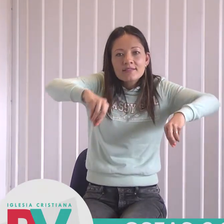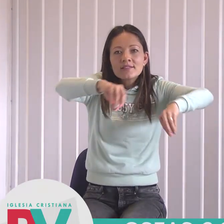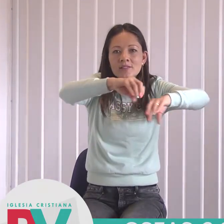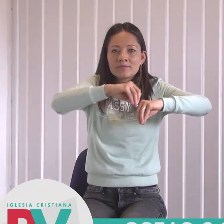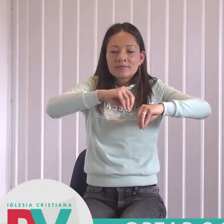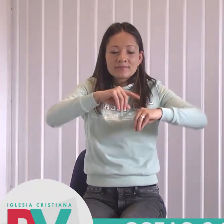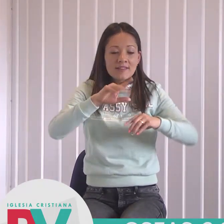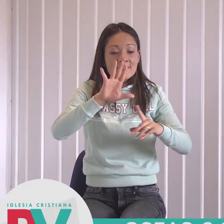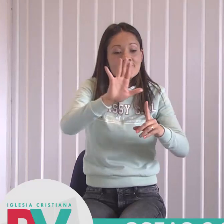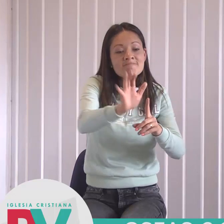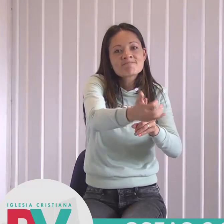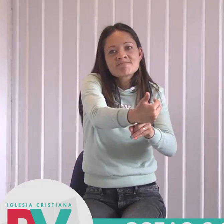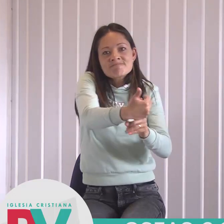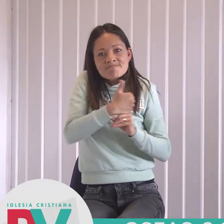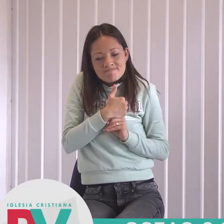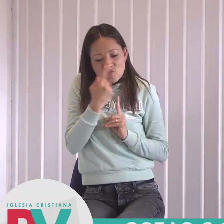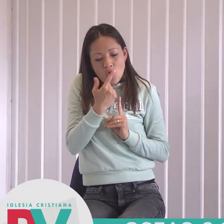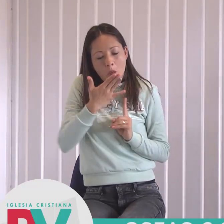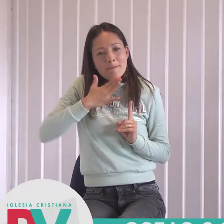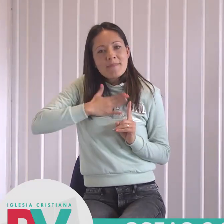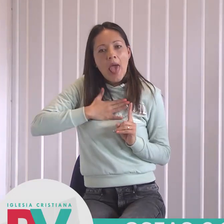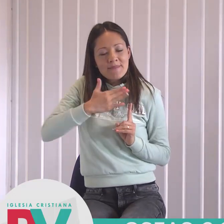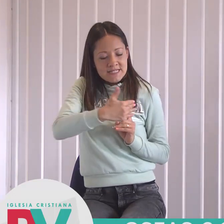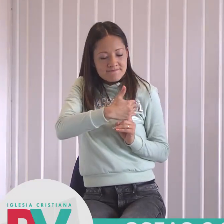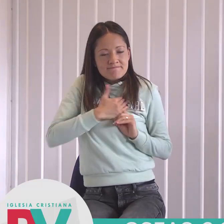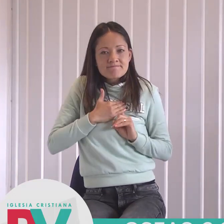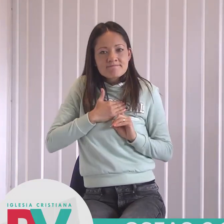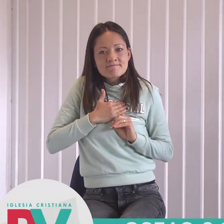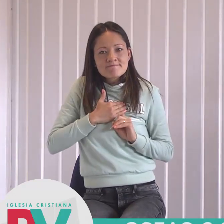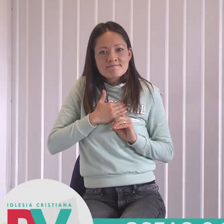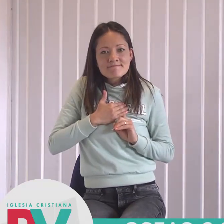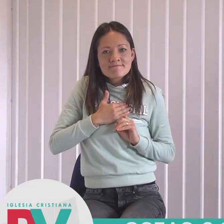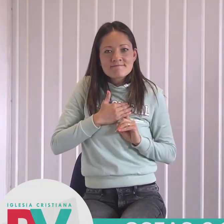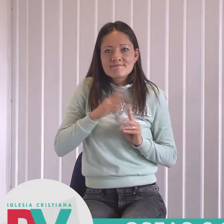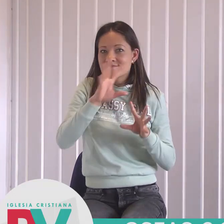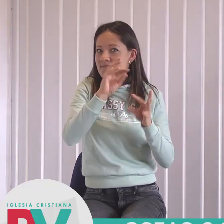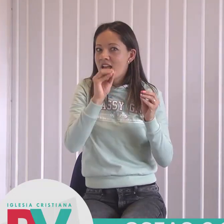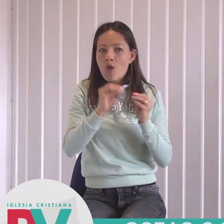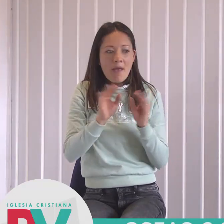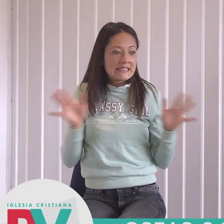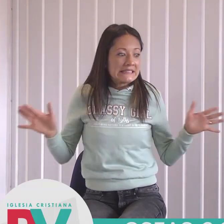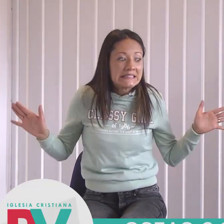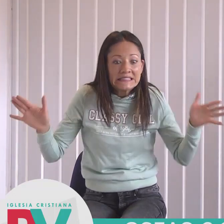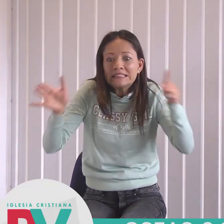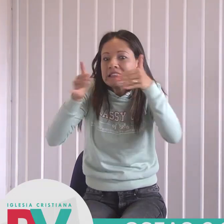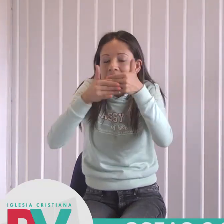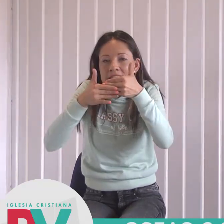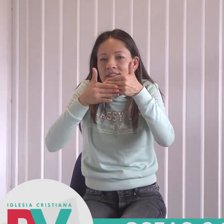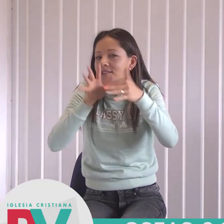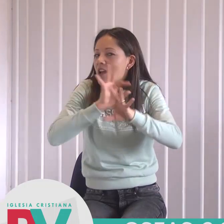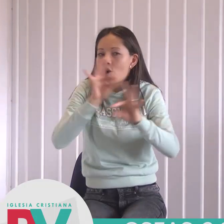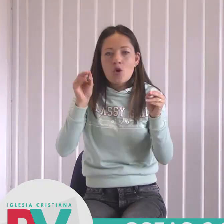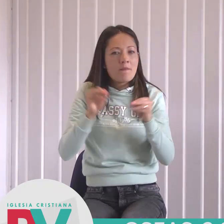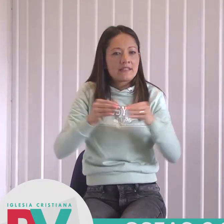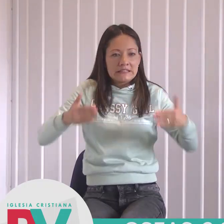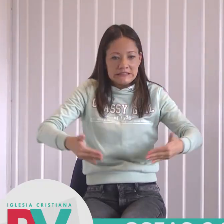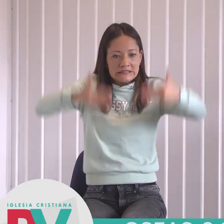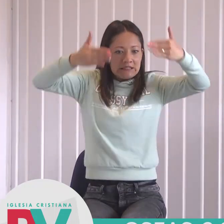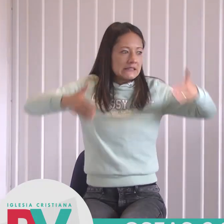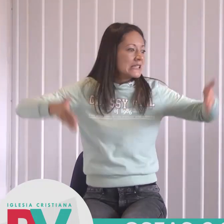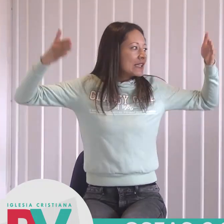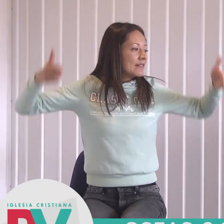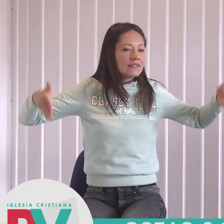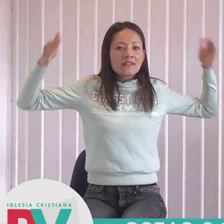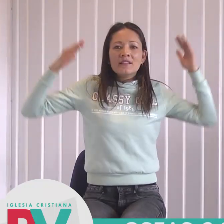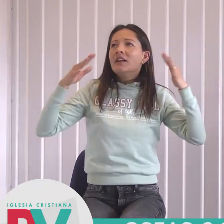solamente para mí. Pero ¿sabe qué? Usted será solamente para Dios, ya no estará encerrada. Ya no tendrá la pared,